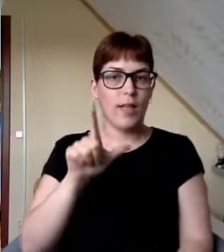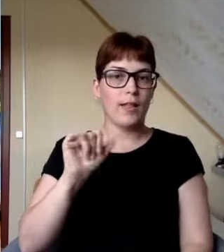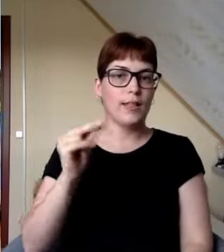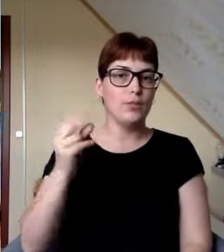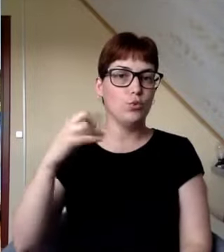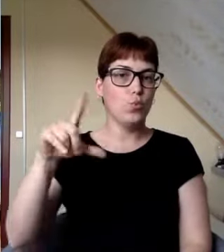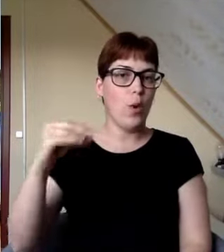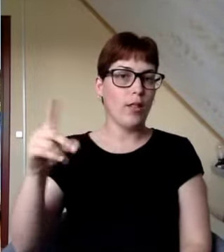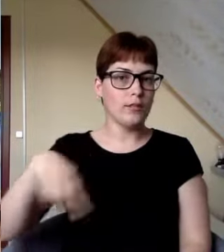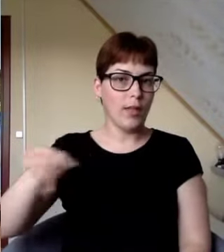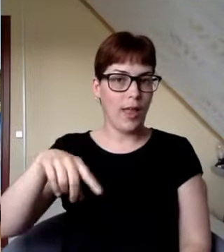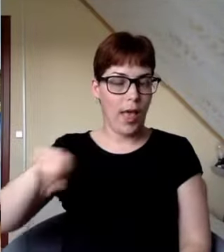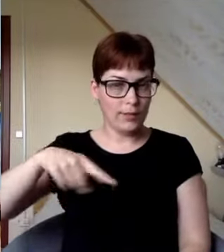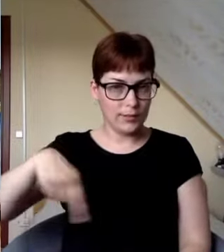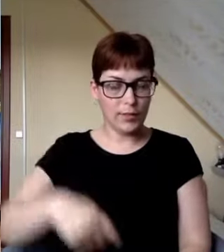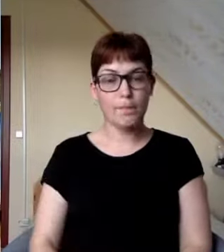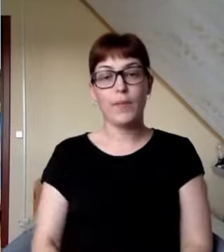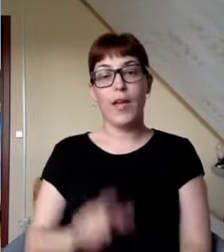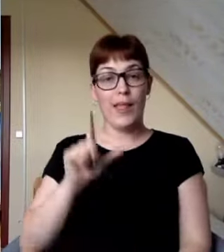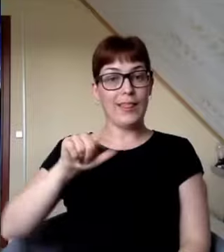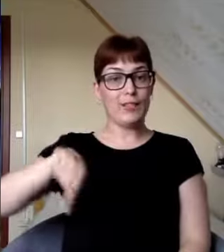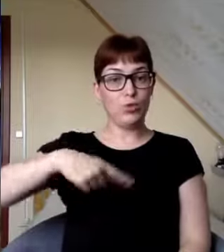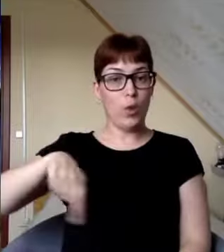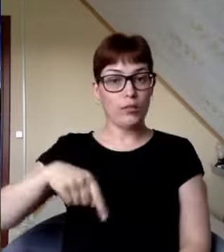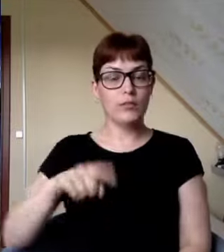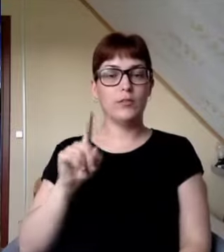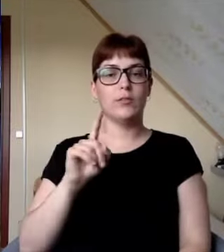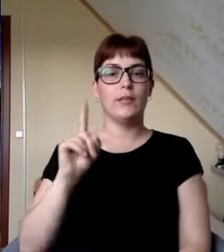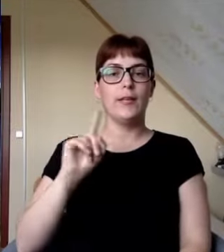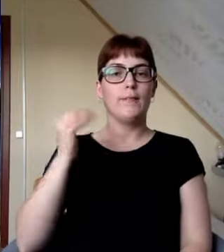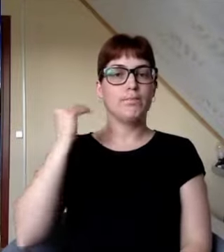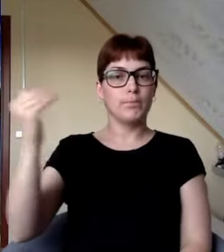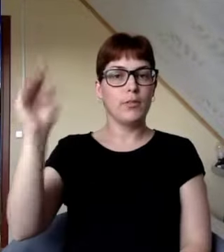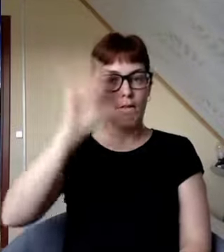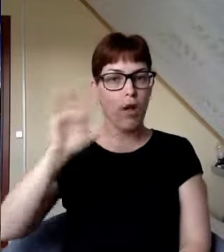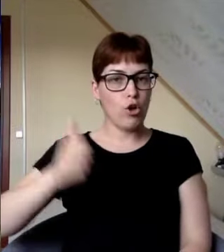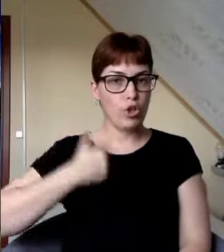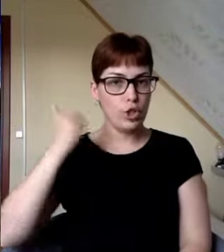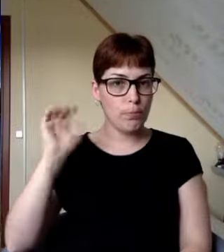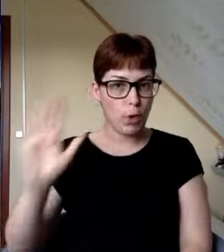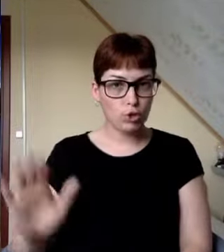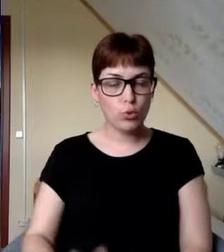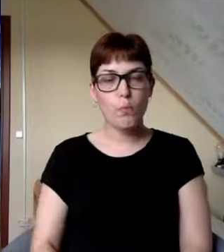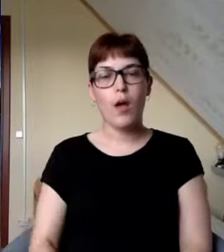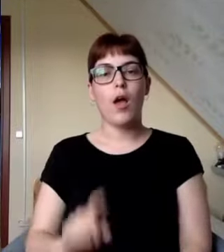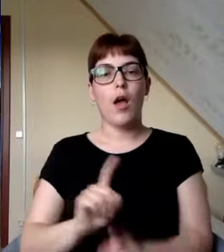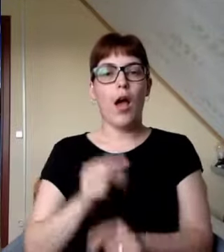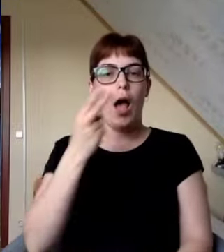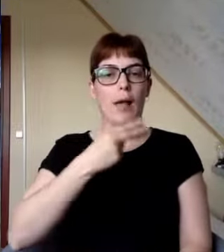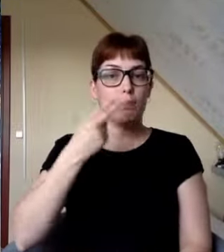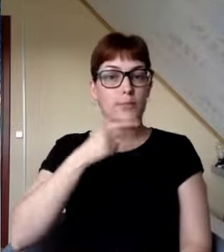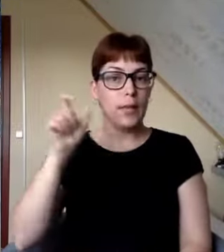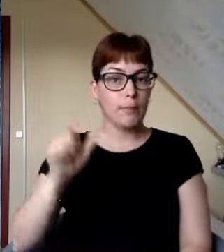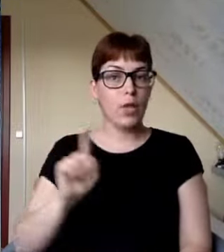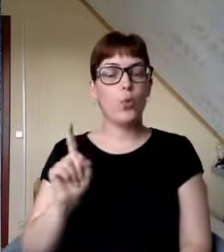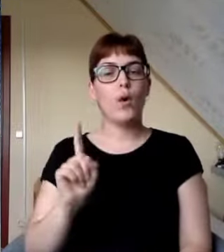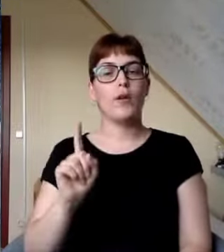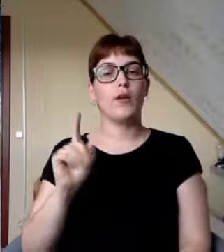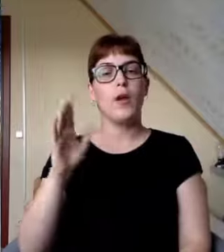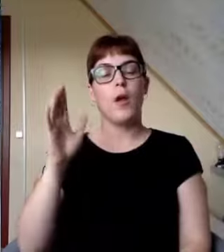Informācija ir tā, ka Lizdolas ezeras ir valsts īpašumā, kā apsaimniekotājs ir